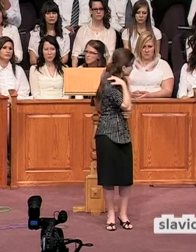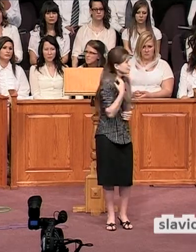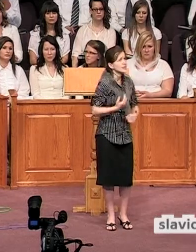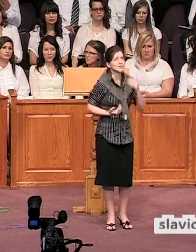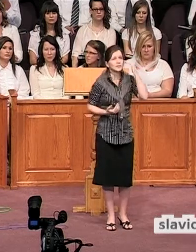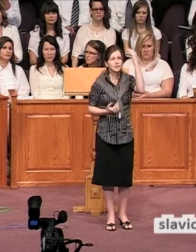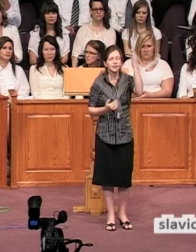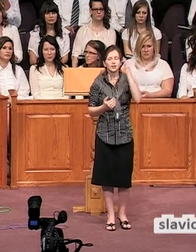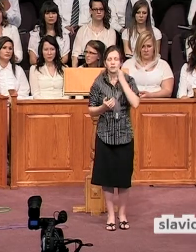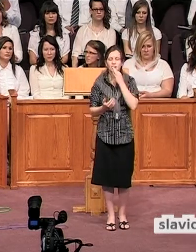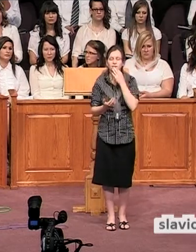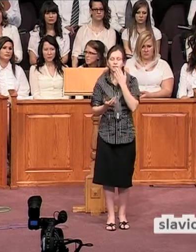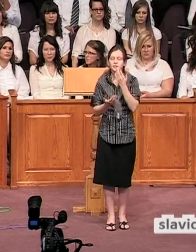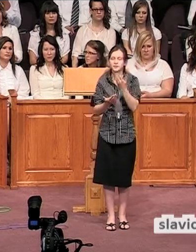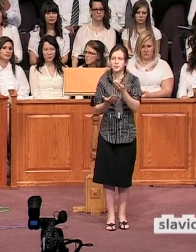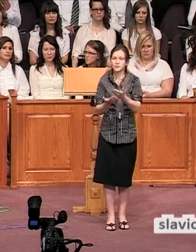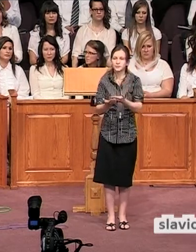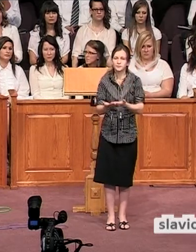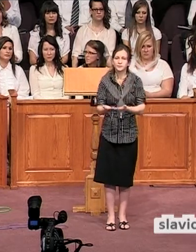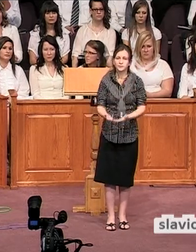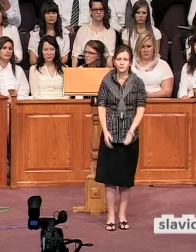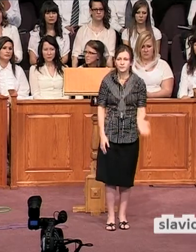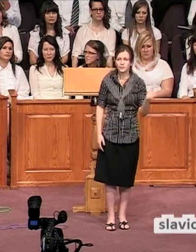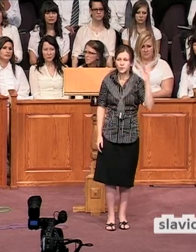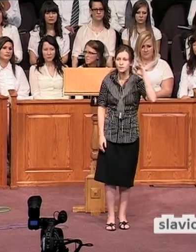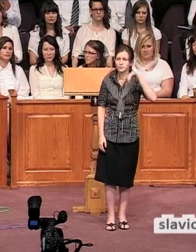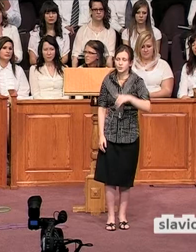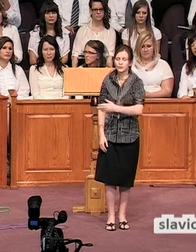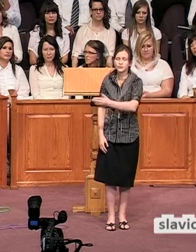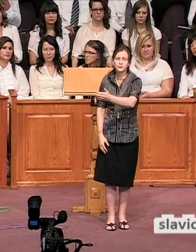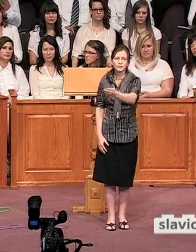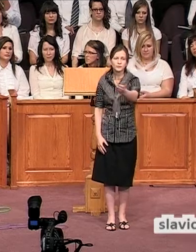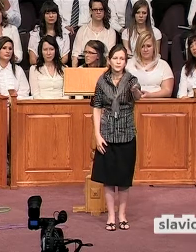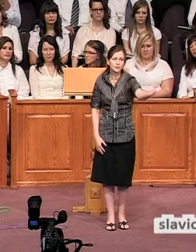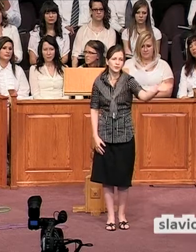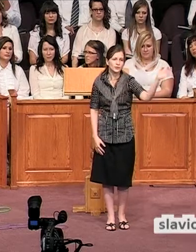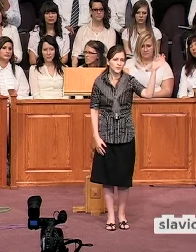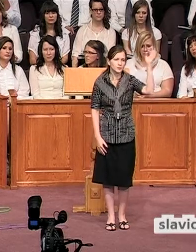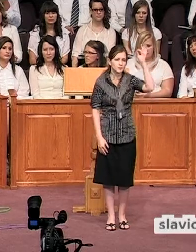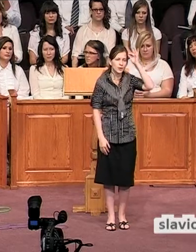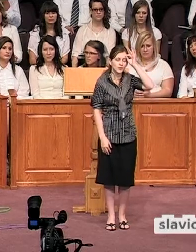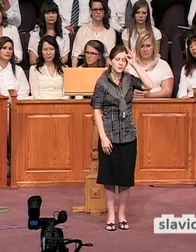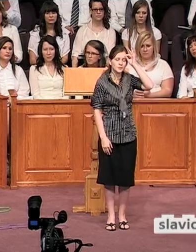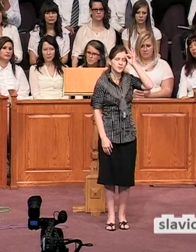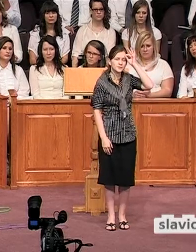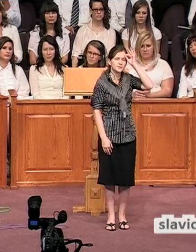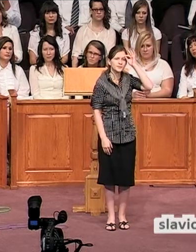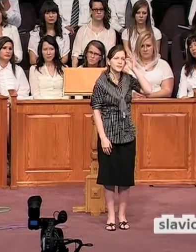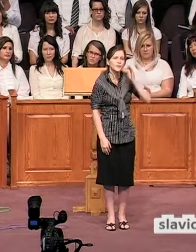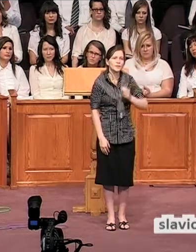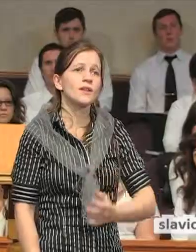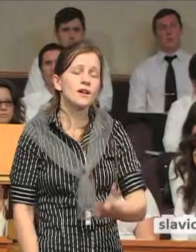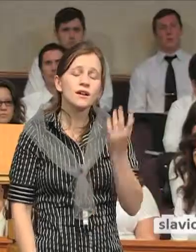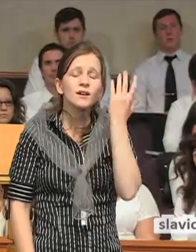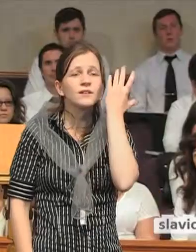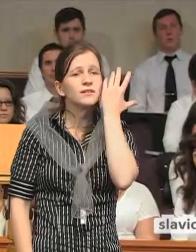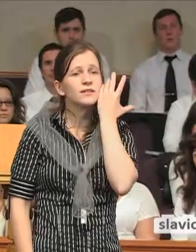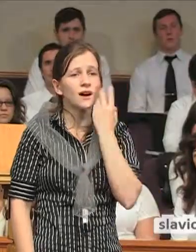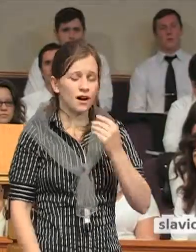И Он ответит, а ну-ка вспомни, Когда